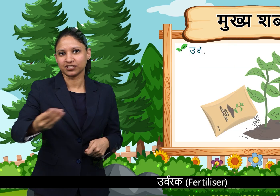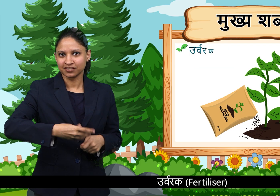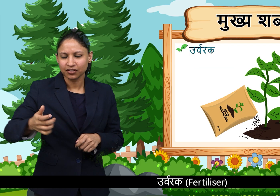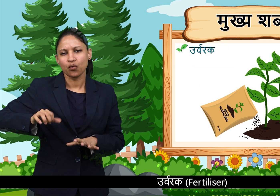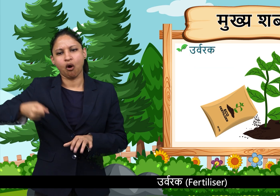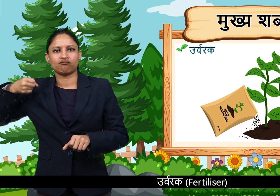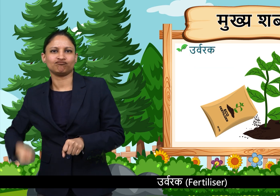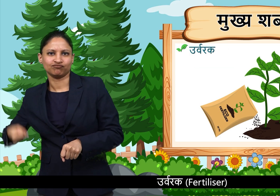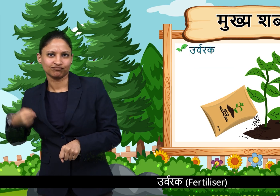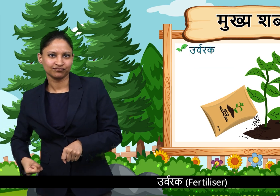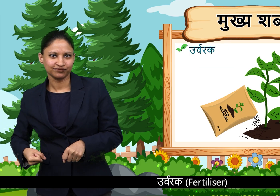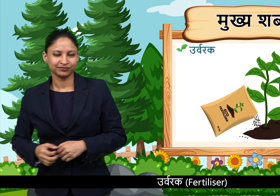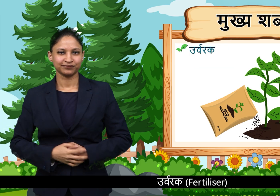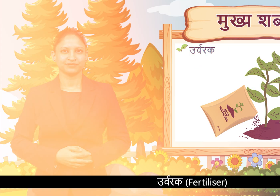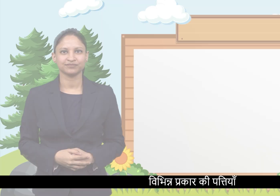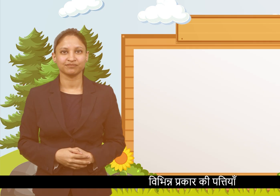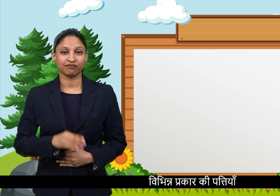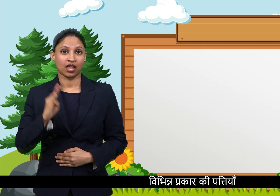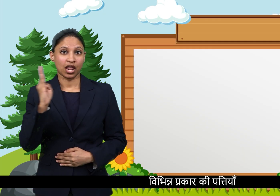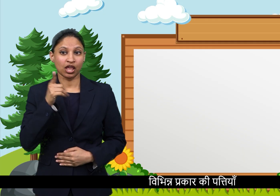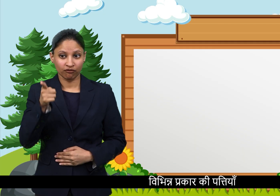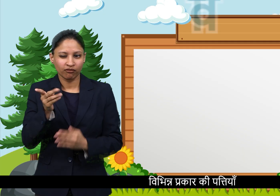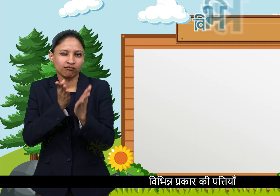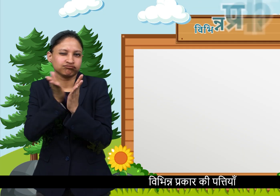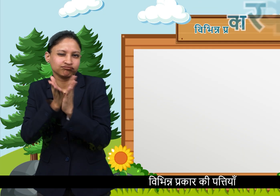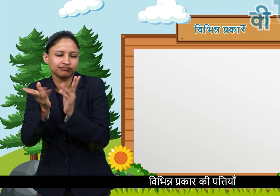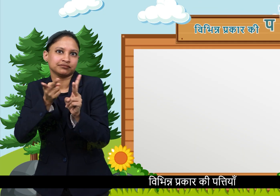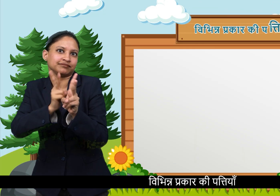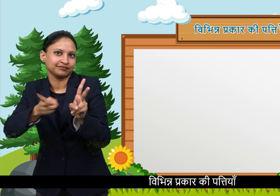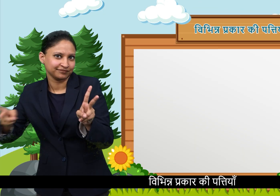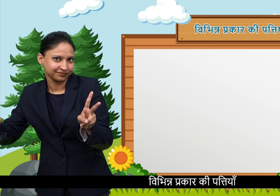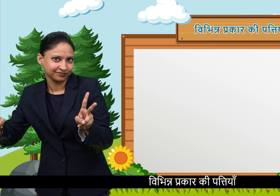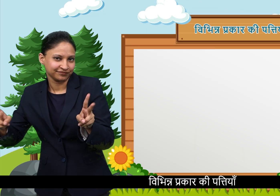उर्वरक, फर्टिलाइजर, विभिन्न प्रकार की पत्तियां।